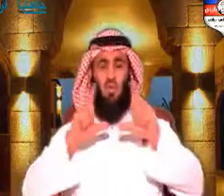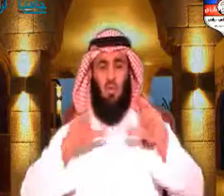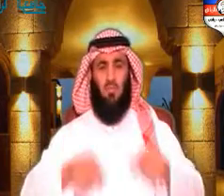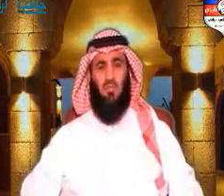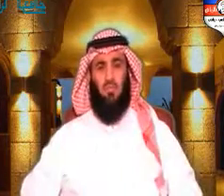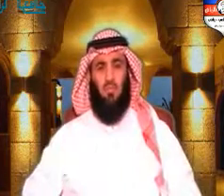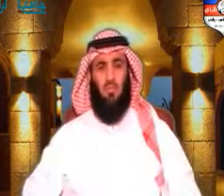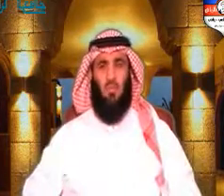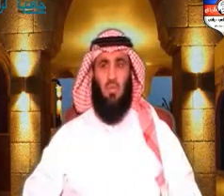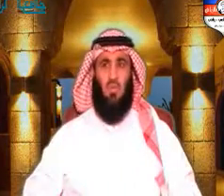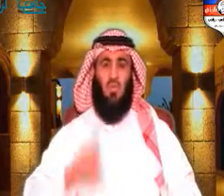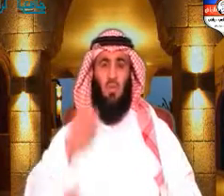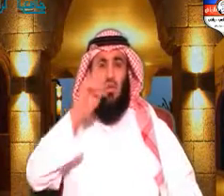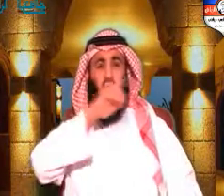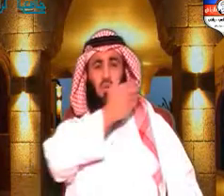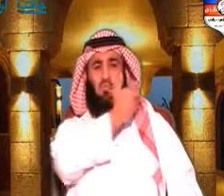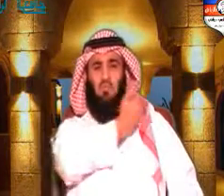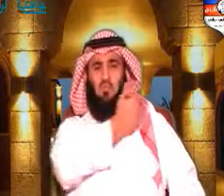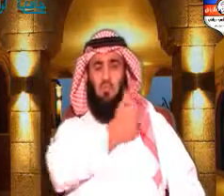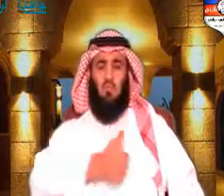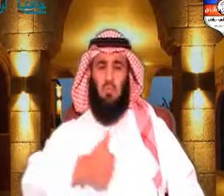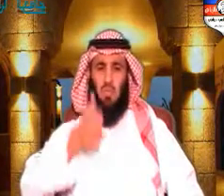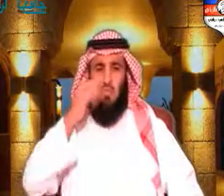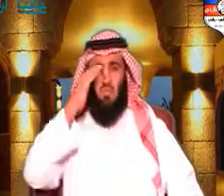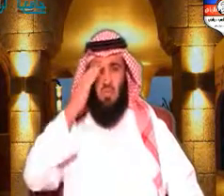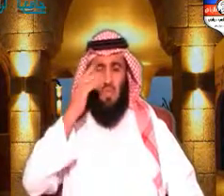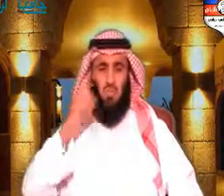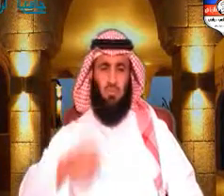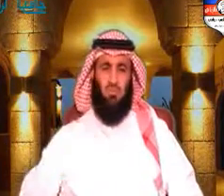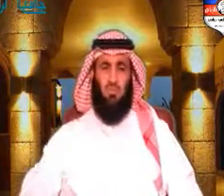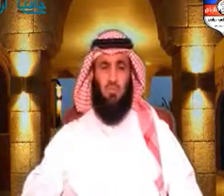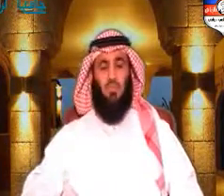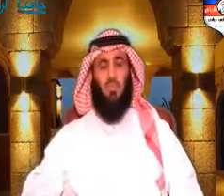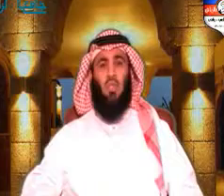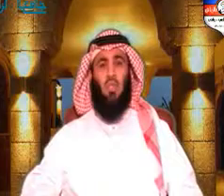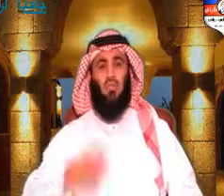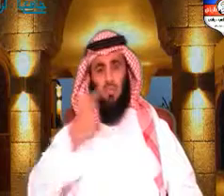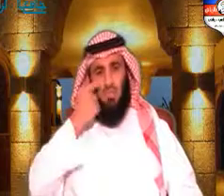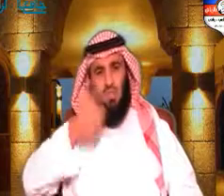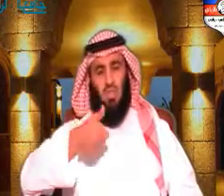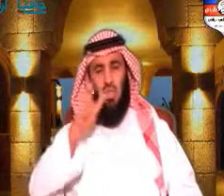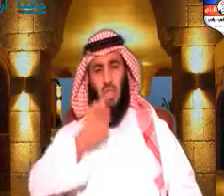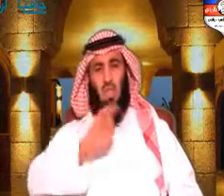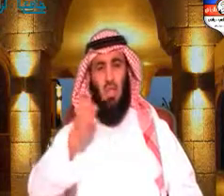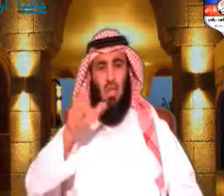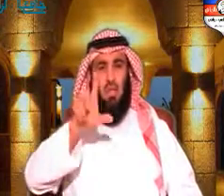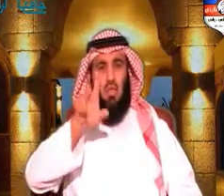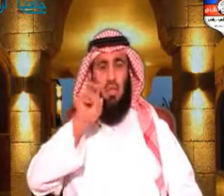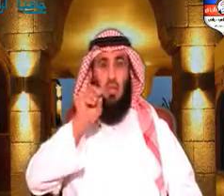ربنا لغفور شكور. وأشهد أن لا إله إلا الله وحده لا شريك